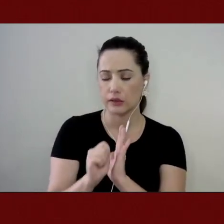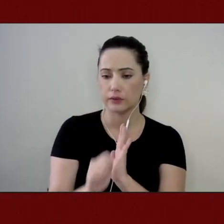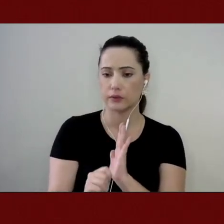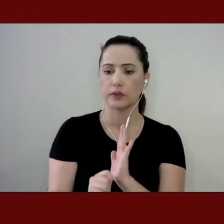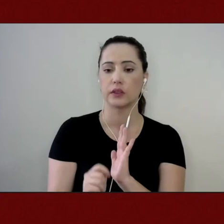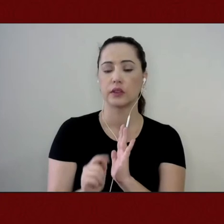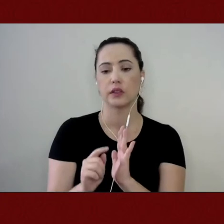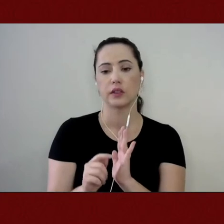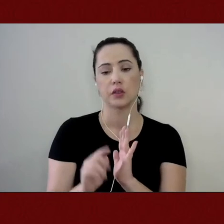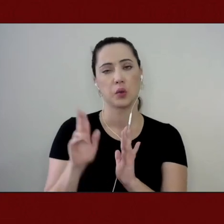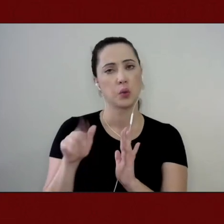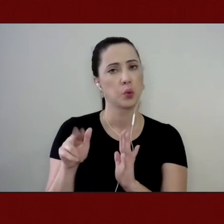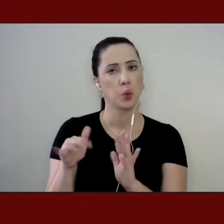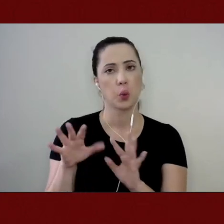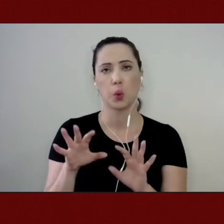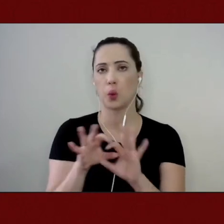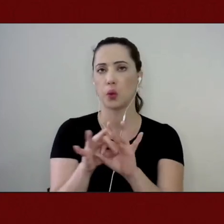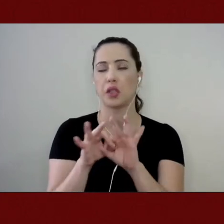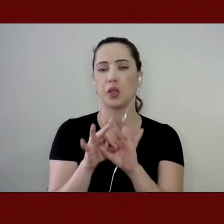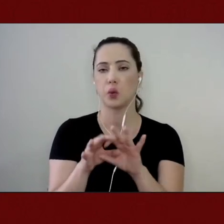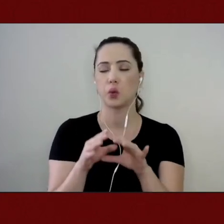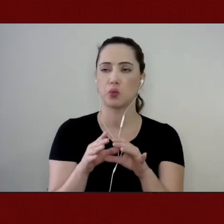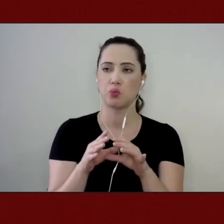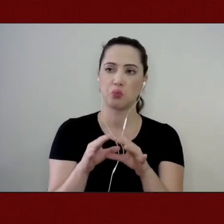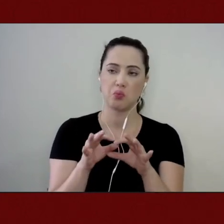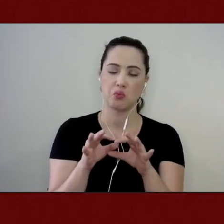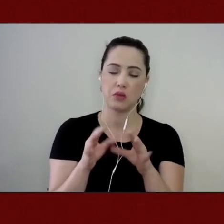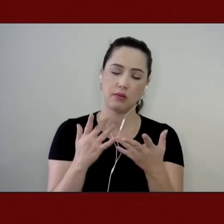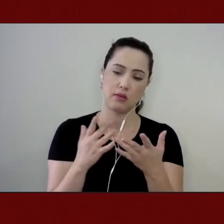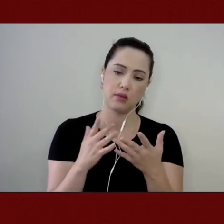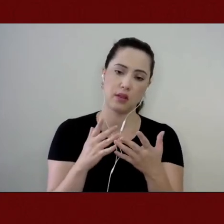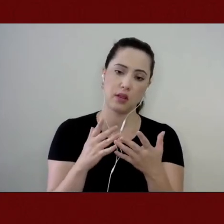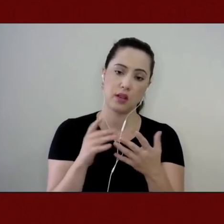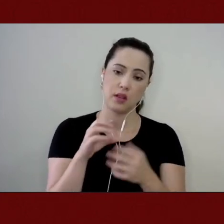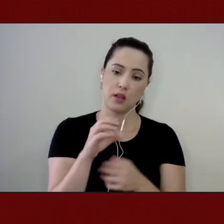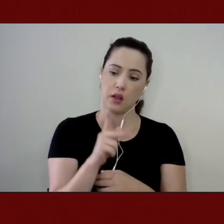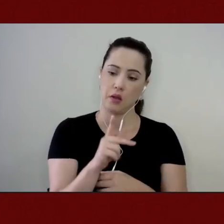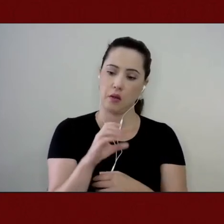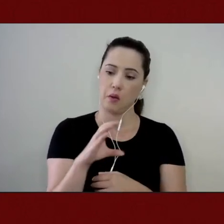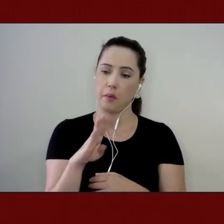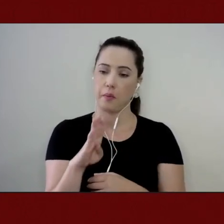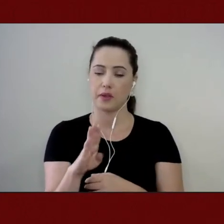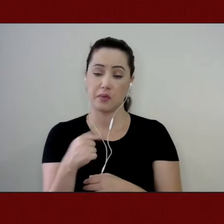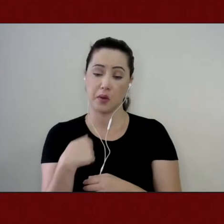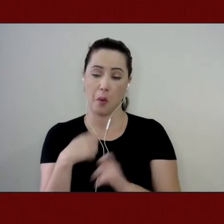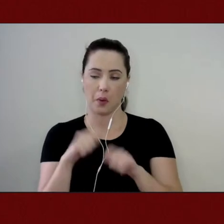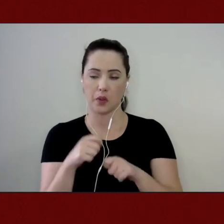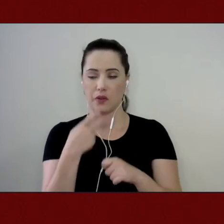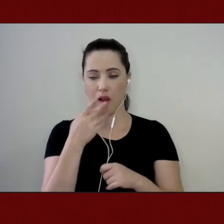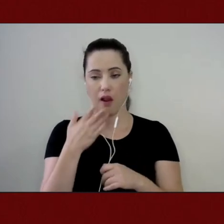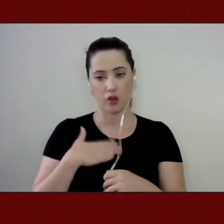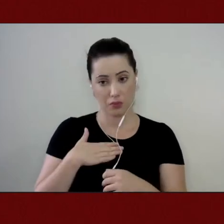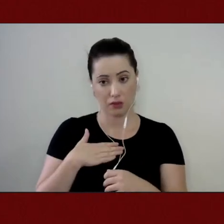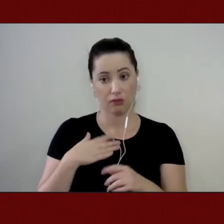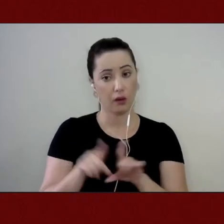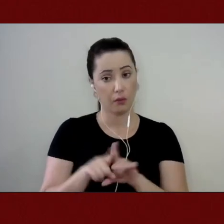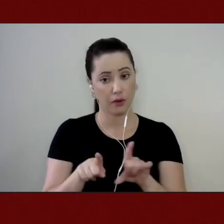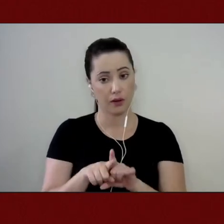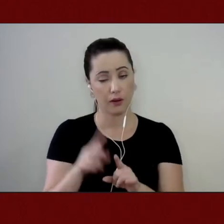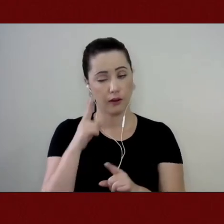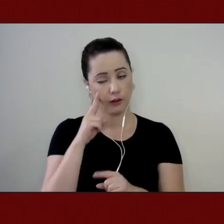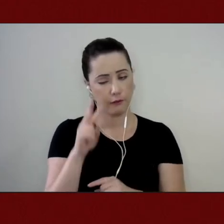nunca esteve ligada organicamente ao partido, e eu me incluo nessa historiografia, que vem revisando essa